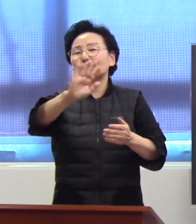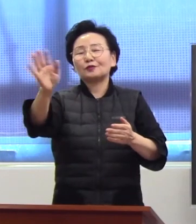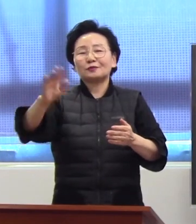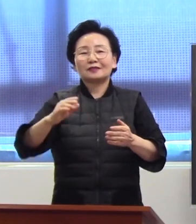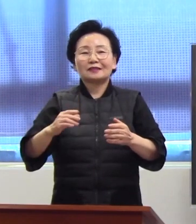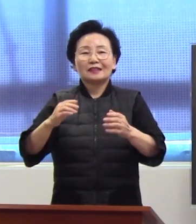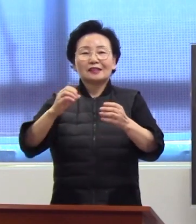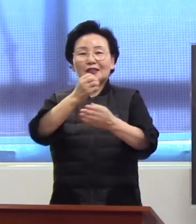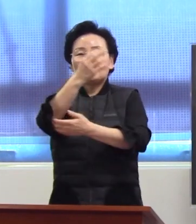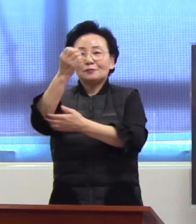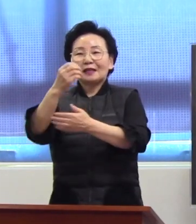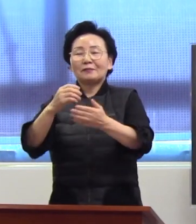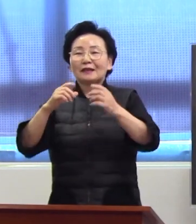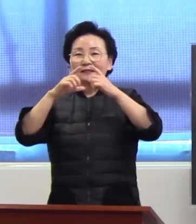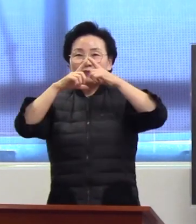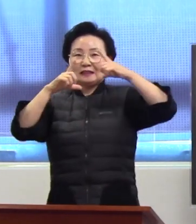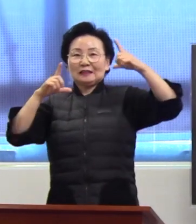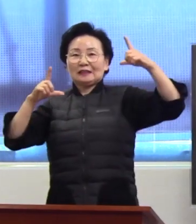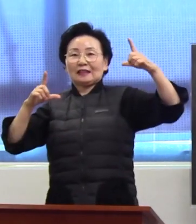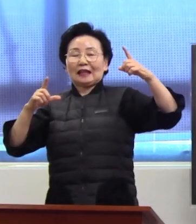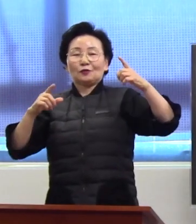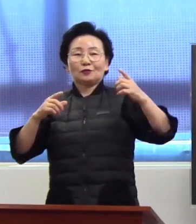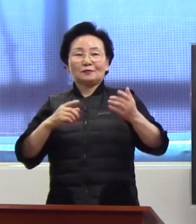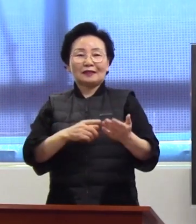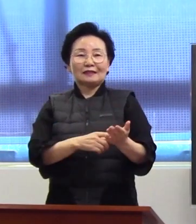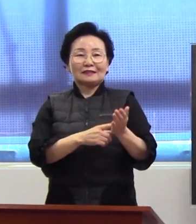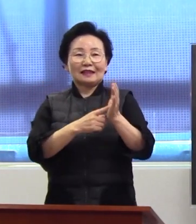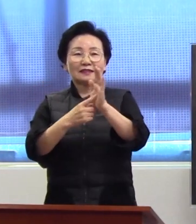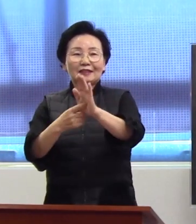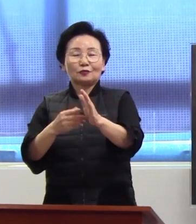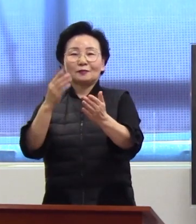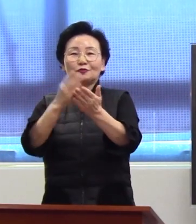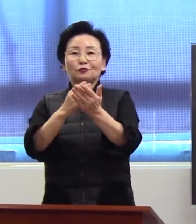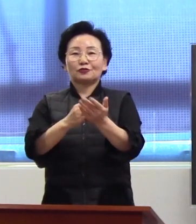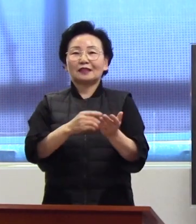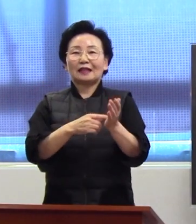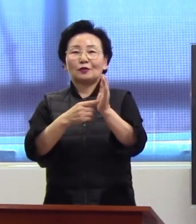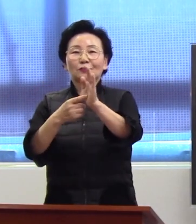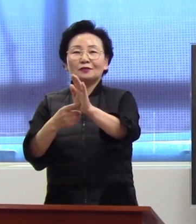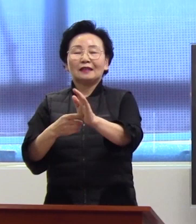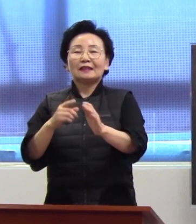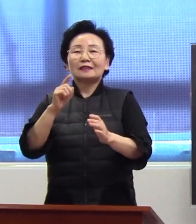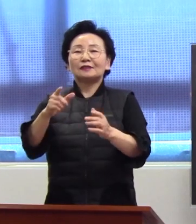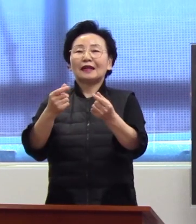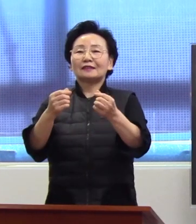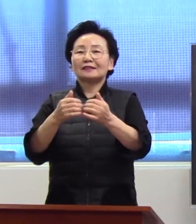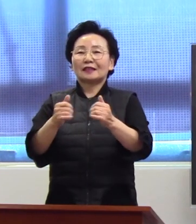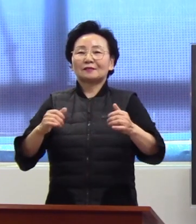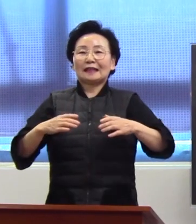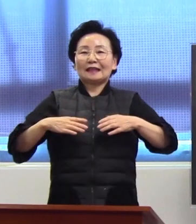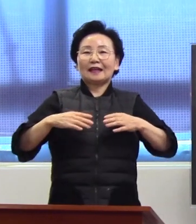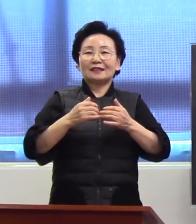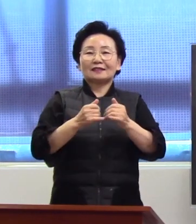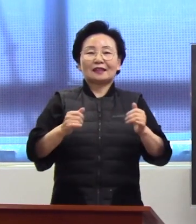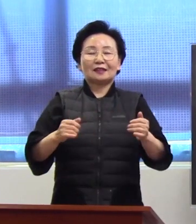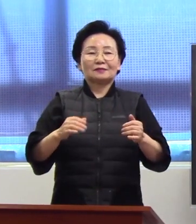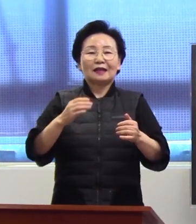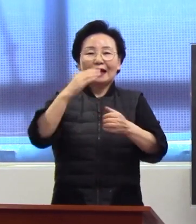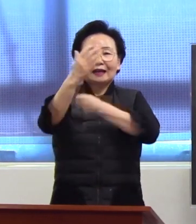없어. 신문에 막 이렇게 나오고 막 나타내고 막 뉴스에 나오고 그와 같은 사람, 자랑하는 사람,